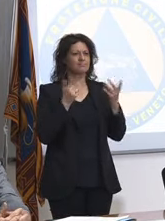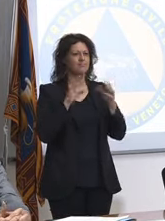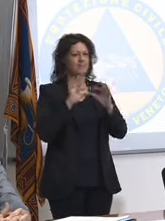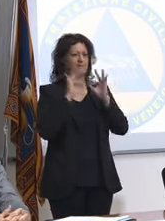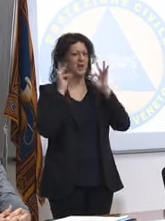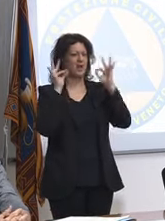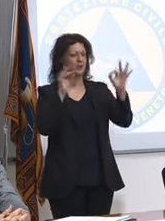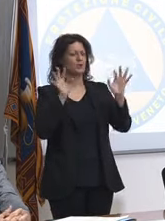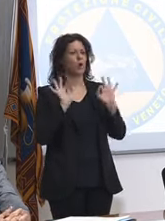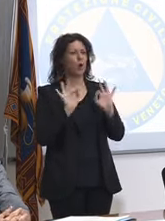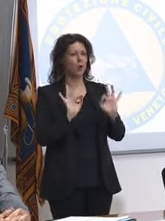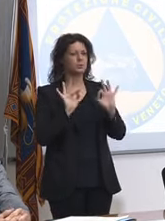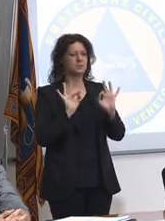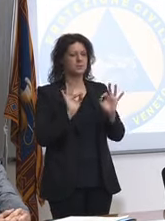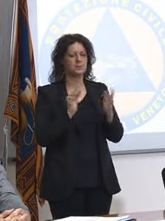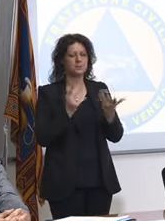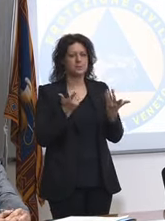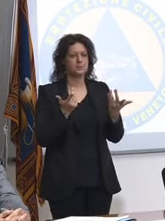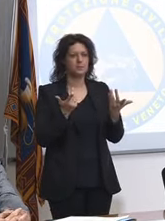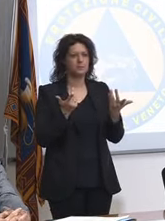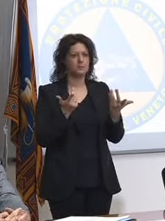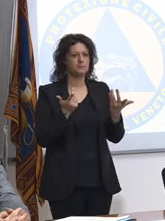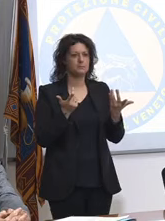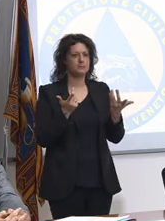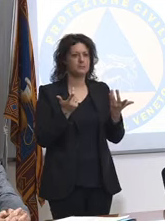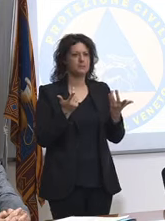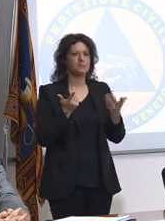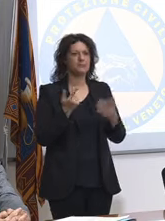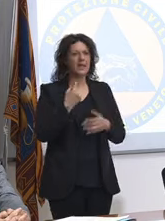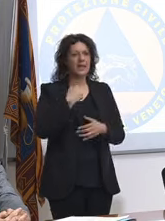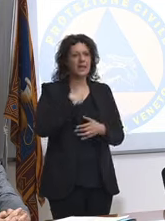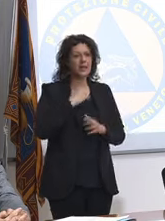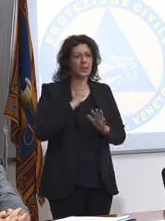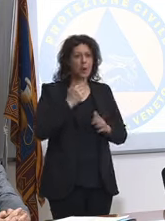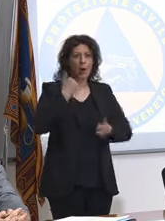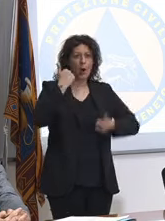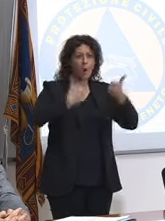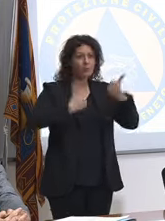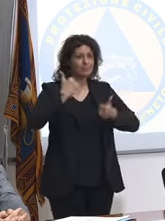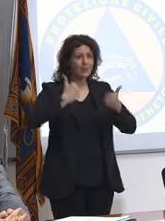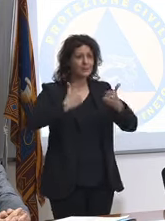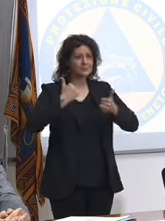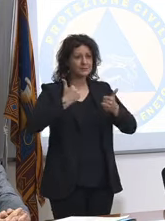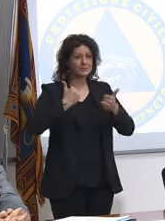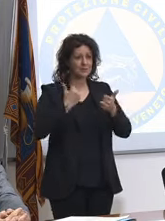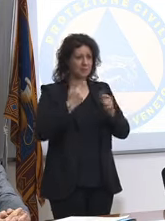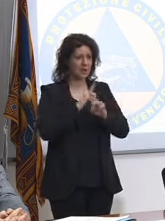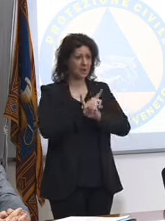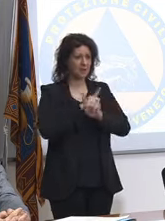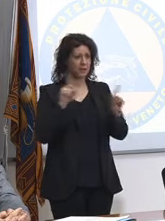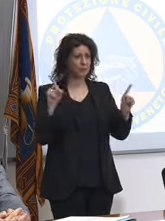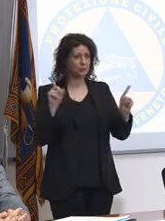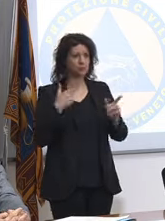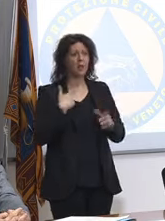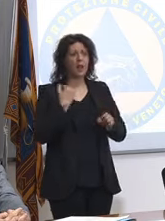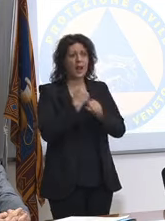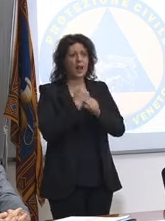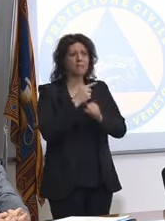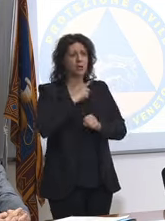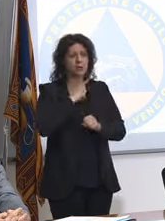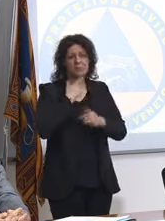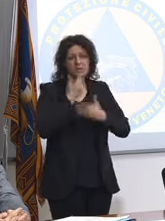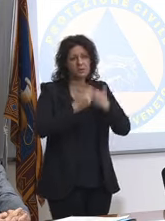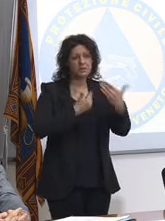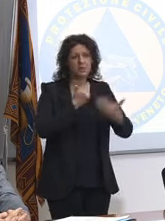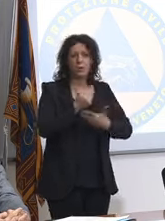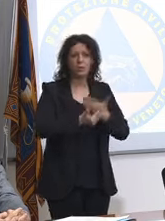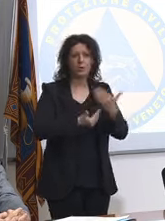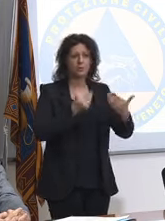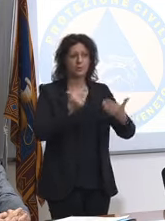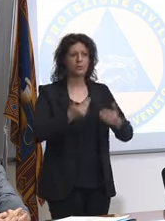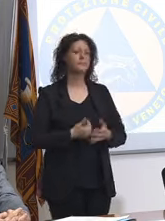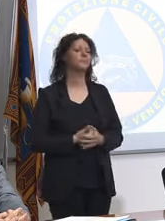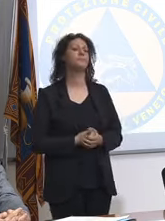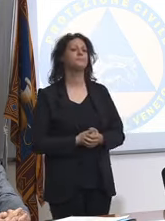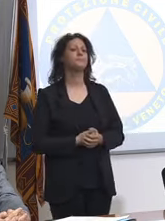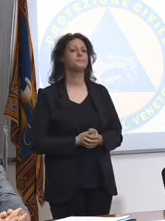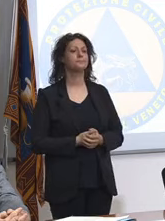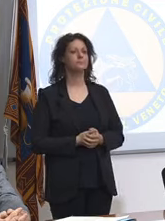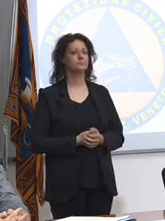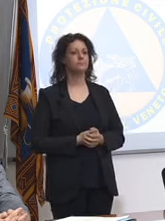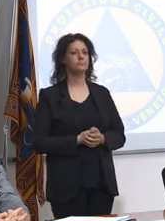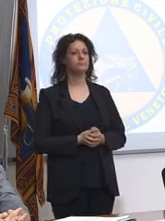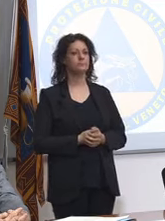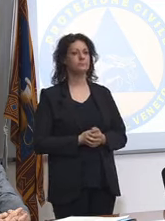di affermazioni. Quindi io non sono in competizione con nessuno, faccio il mio lavoro. A breve avremo,